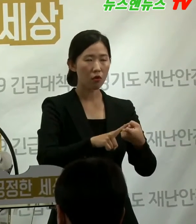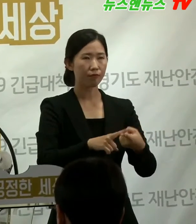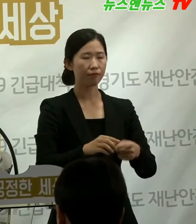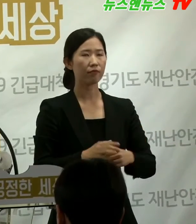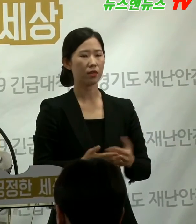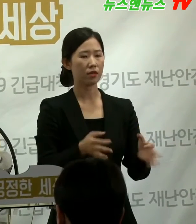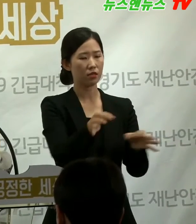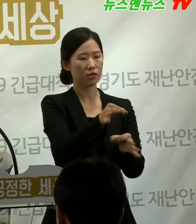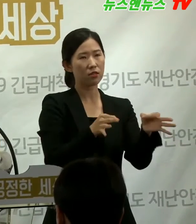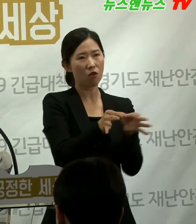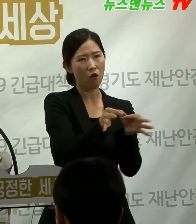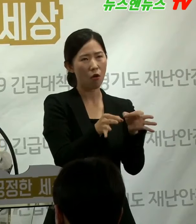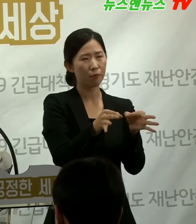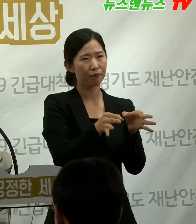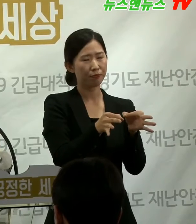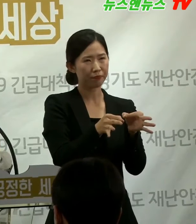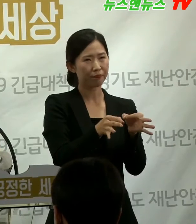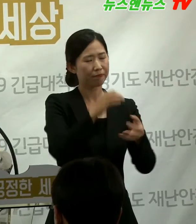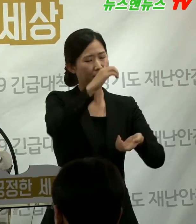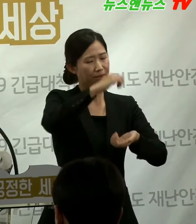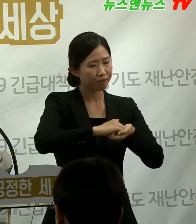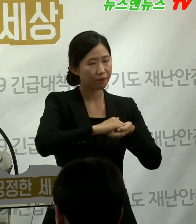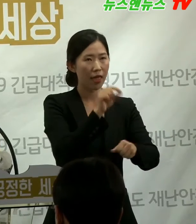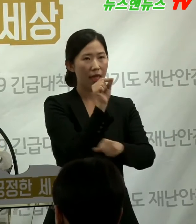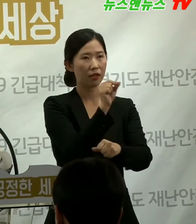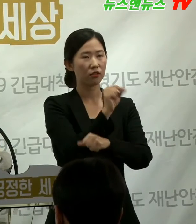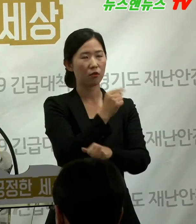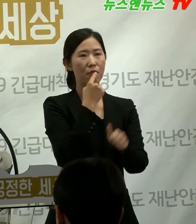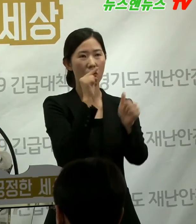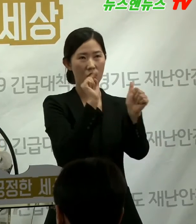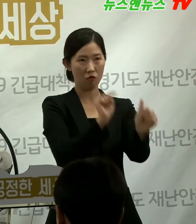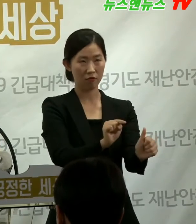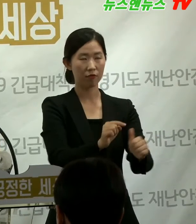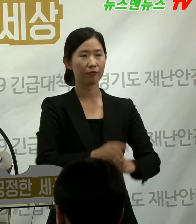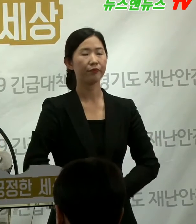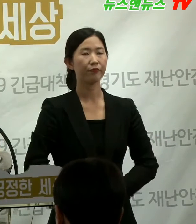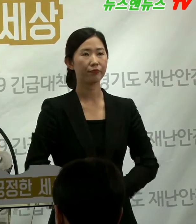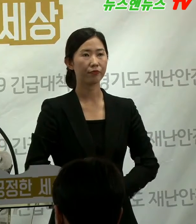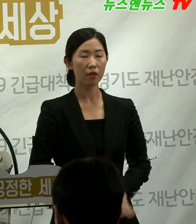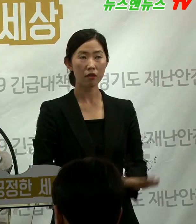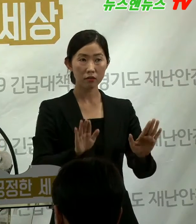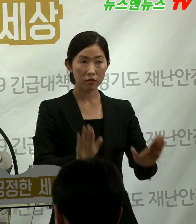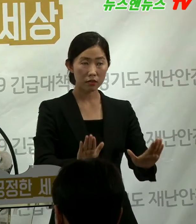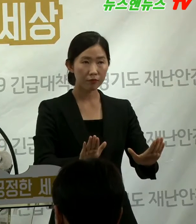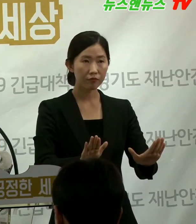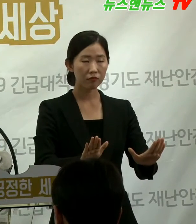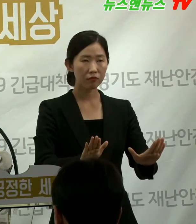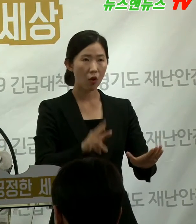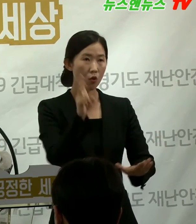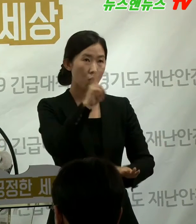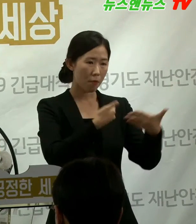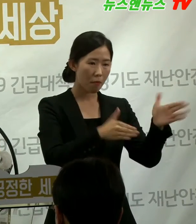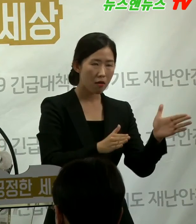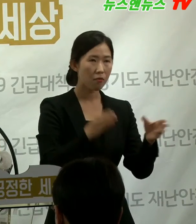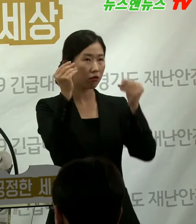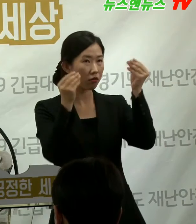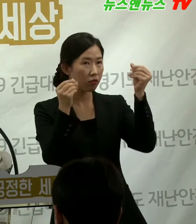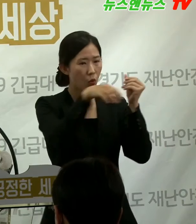제한 행정명령을 바랍니다. 상기 업체들은 접객에 있어서 다음 사항을 준수해야